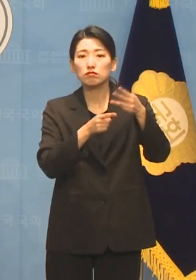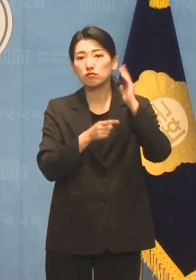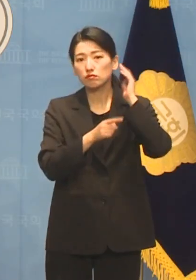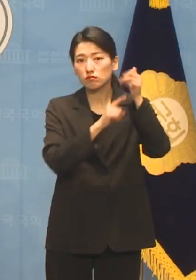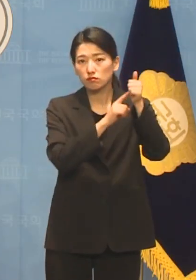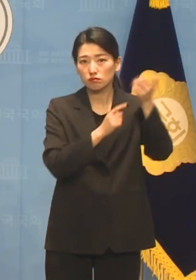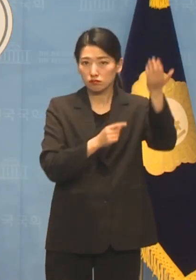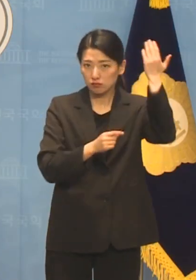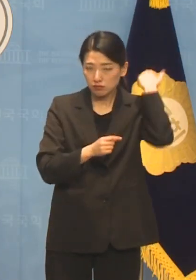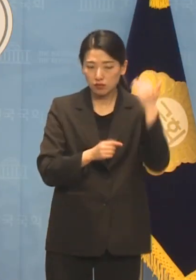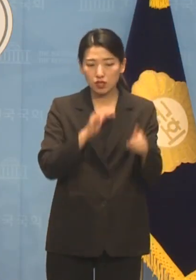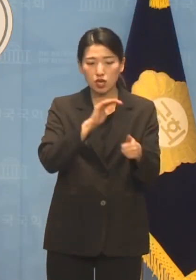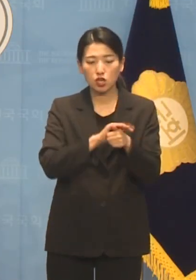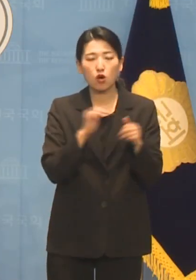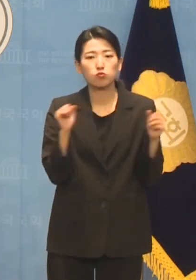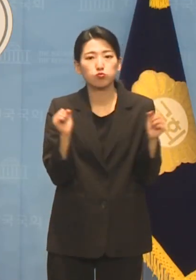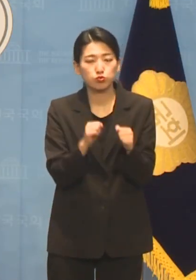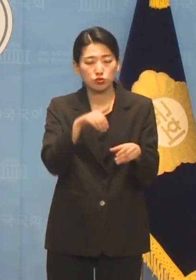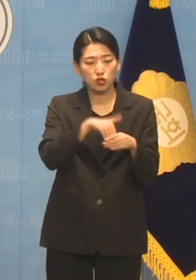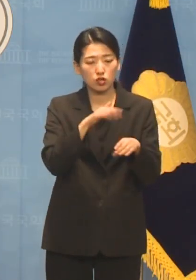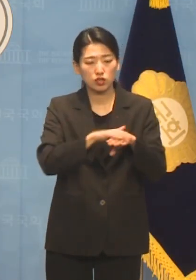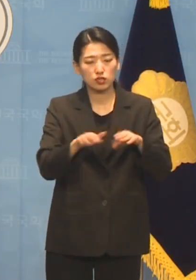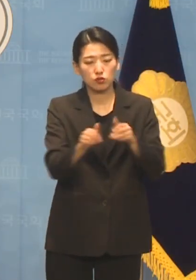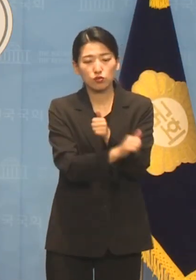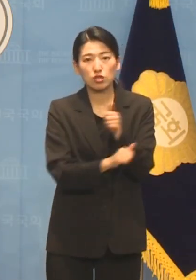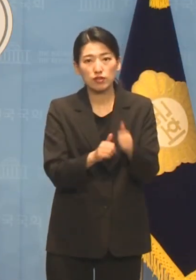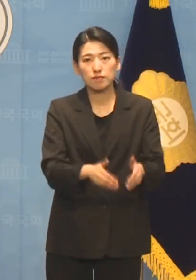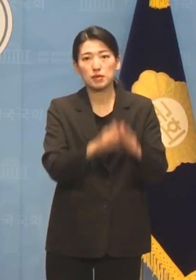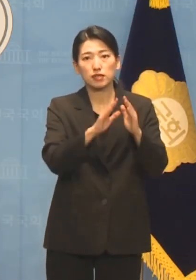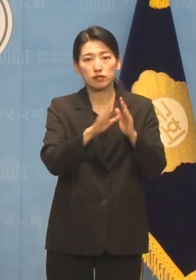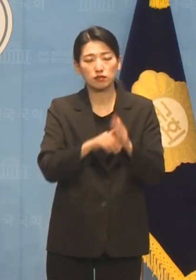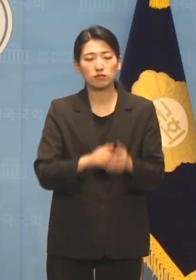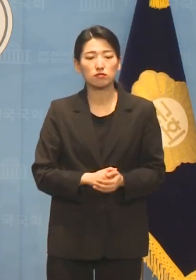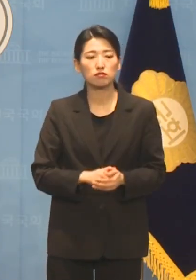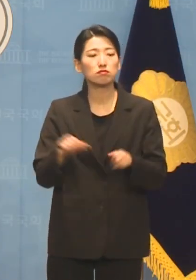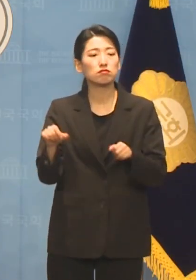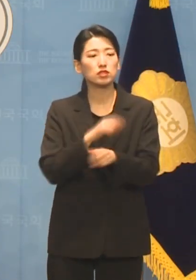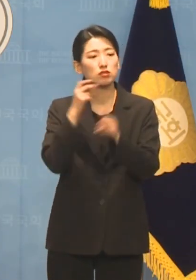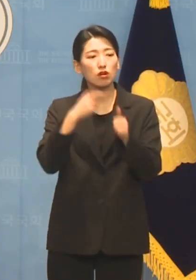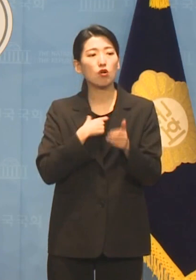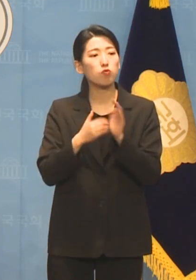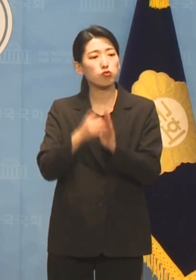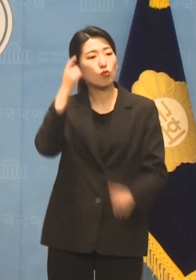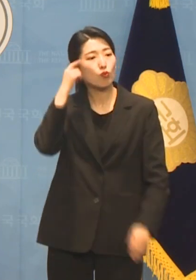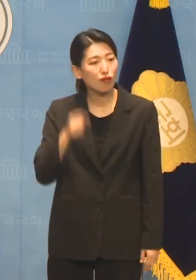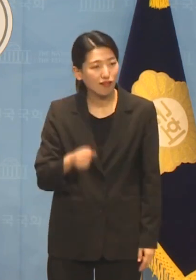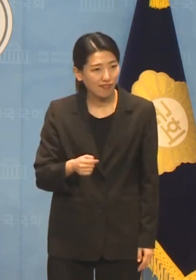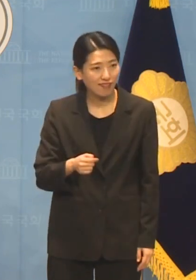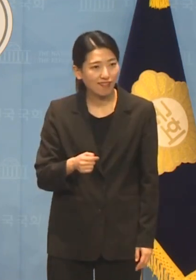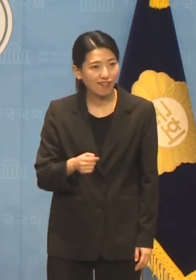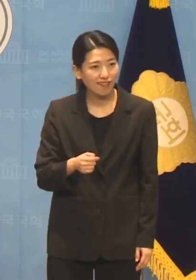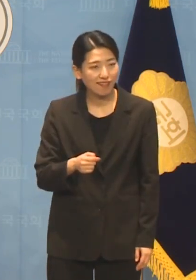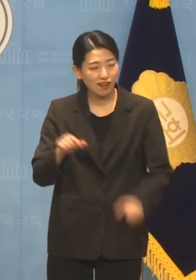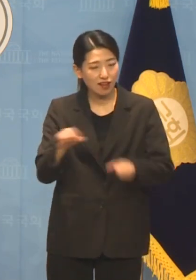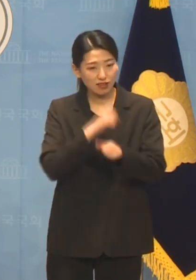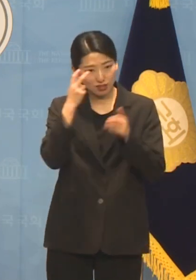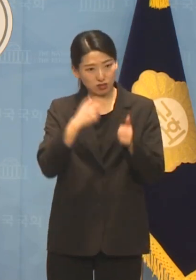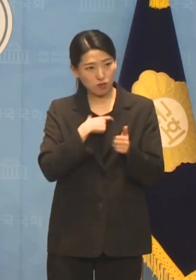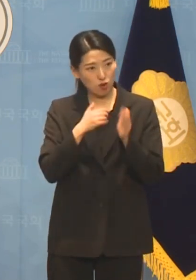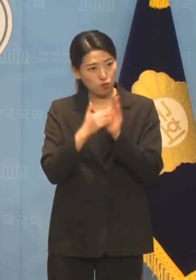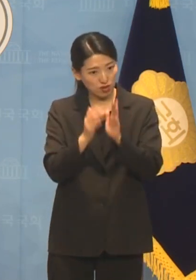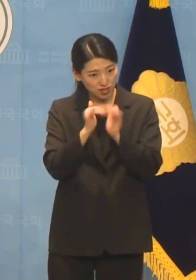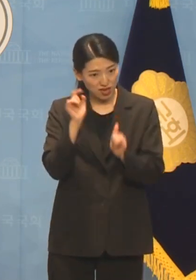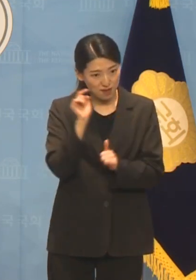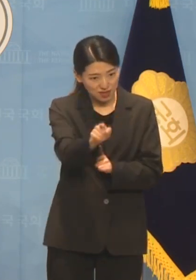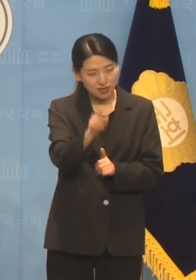29일 경상북도 선대위 출범식에서 특검을 왜 거부합니까? 죄졌으니까 거부하는 겁니다. 떳떳하면